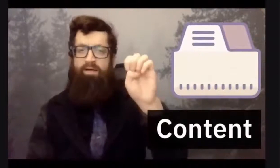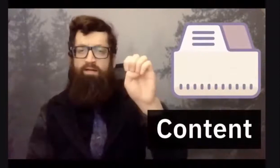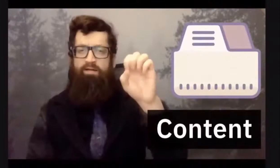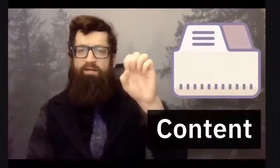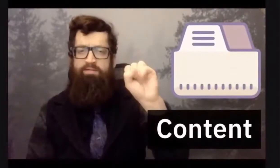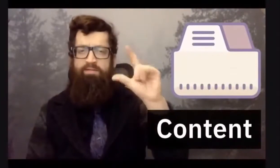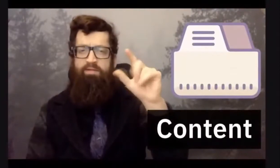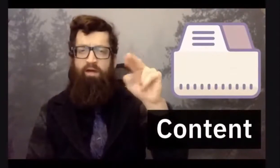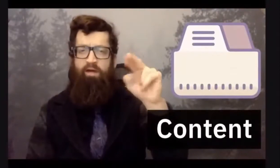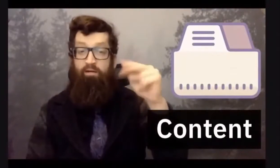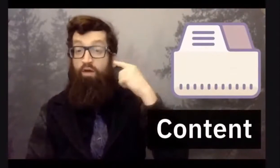diseño del contenido.